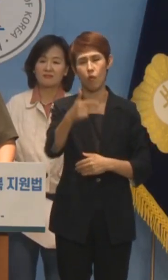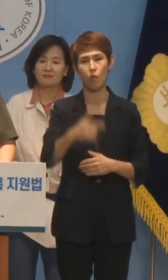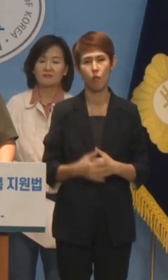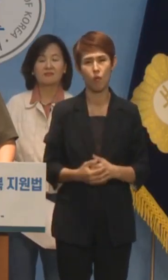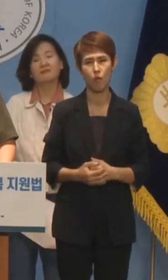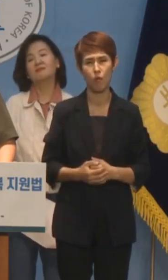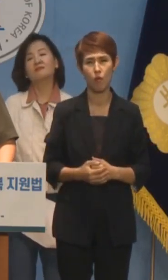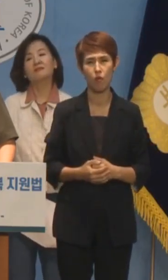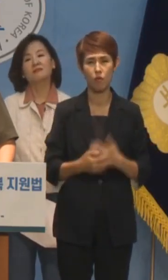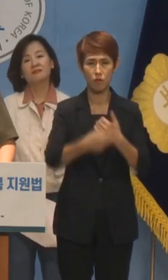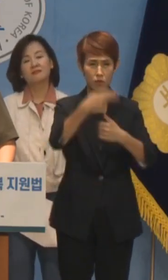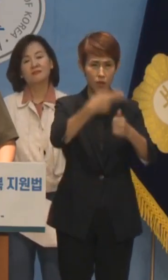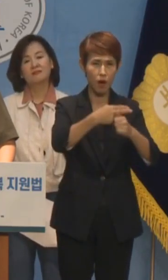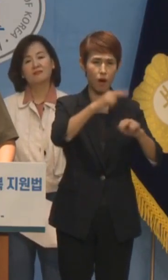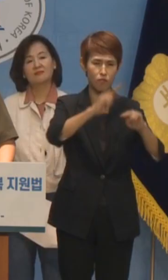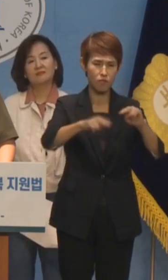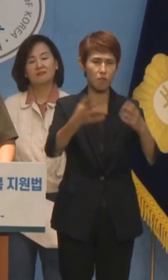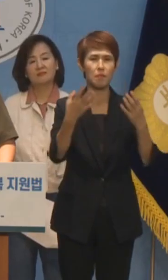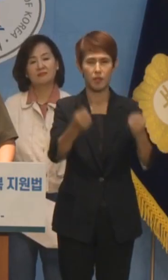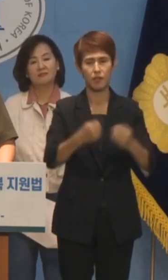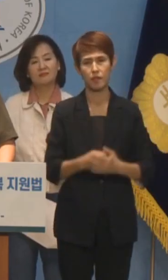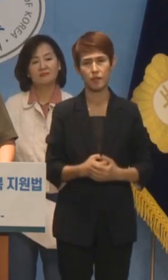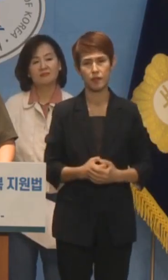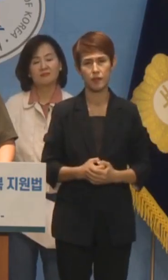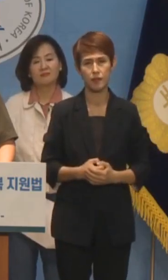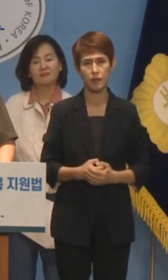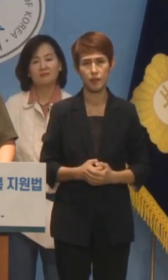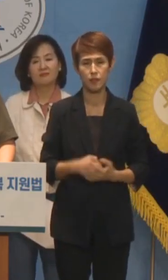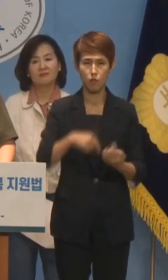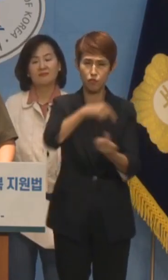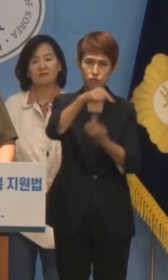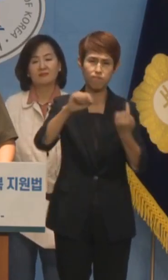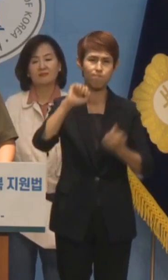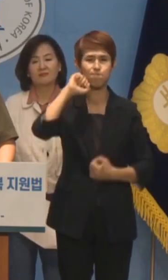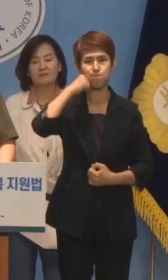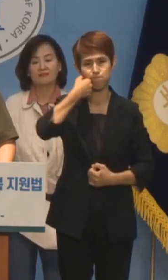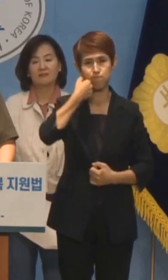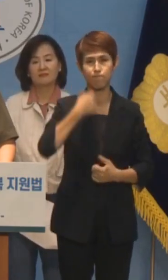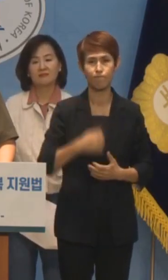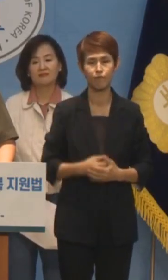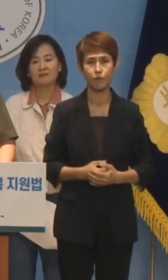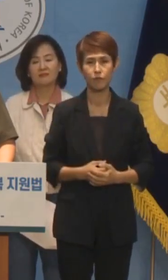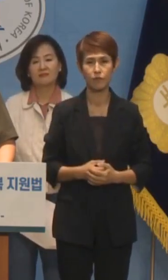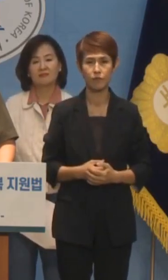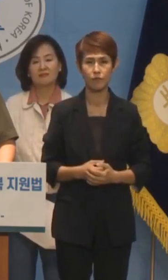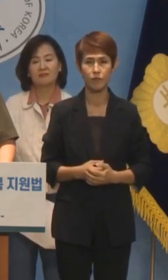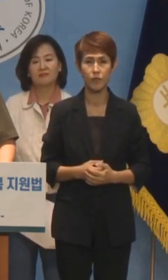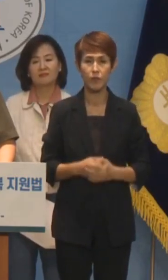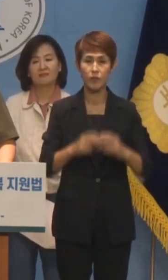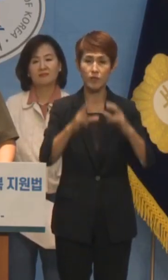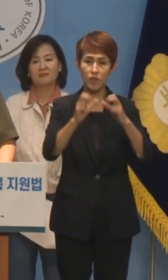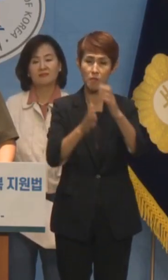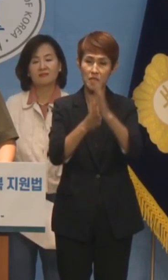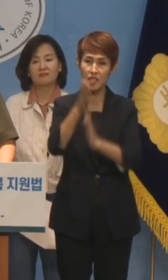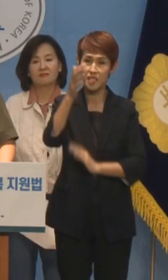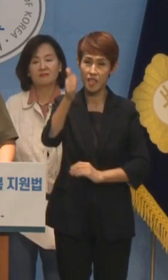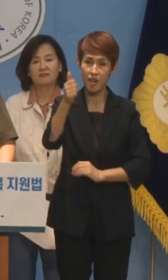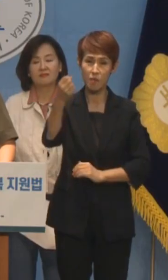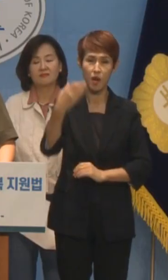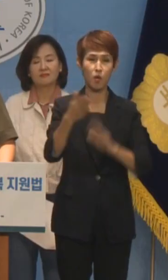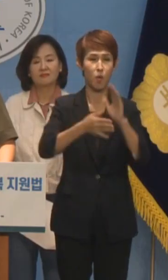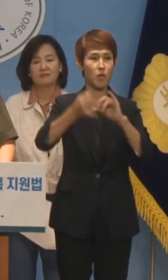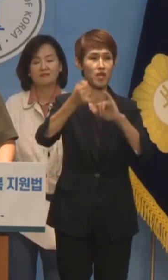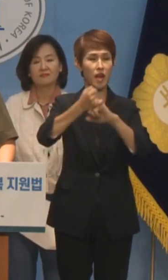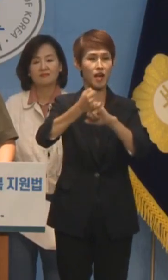의료진 이탈로 진료 기능을 많이 상실한 상태로 정상적인 운영을 하지 못하고 있습니다. 이를 빌미로 성남시장은 본인 공약사업